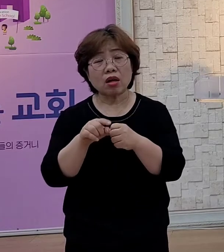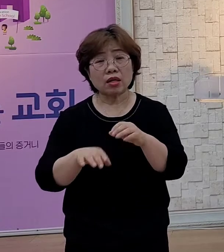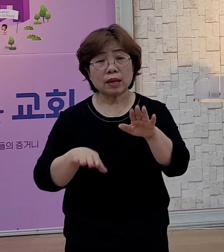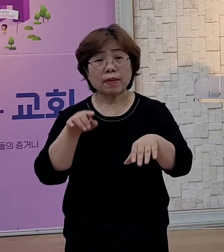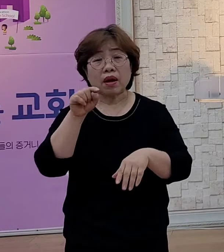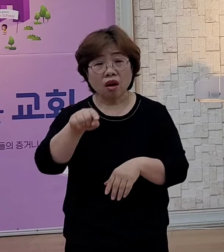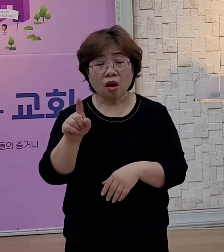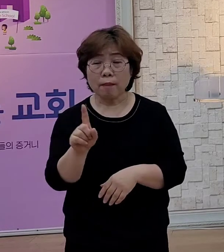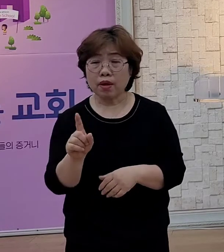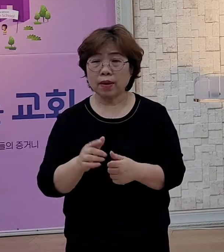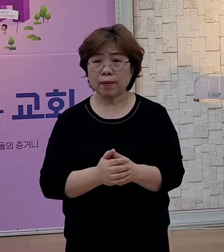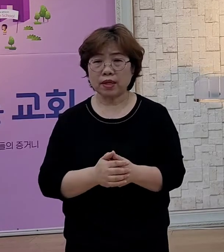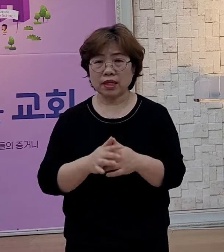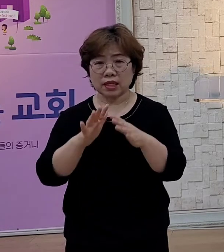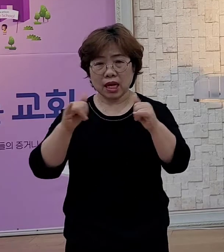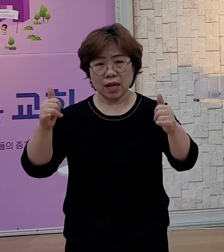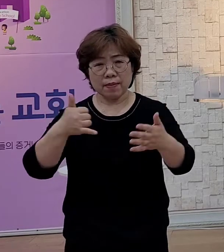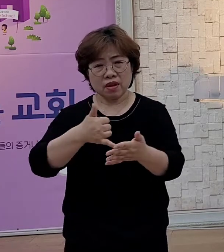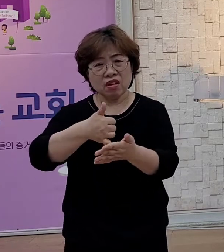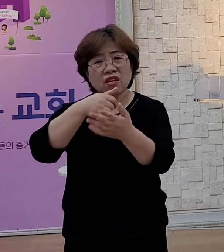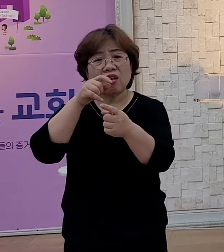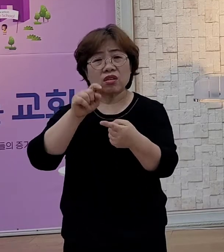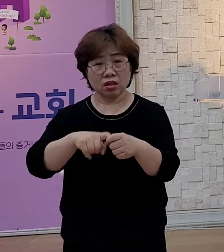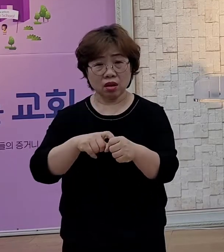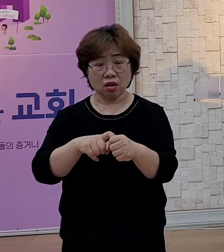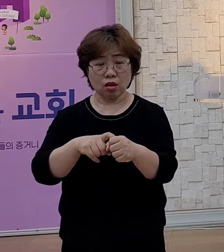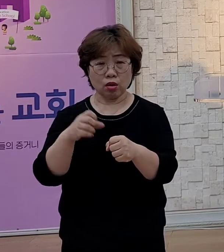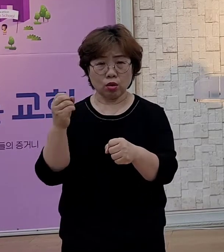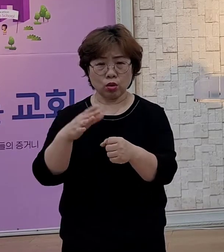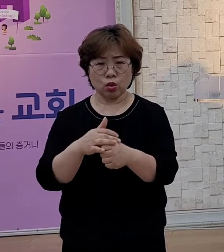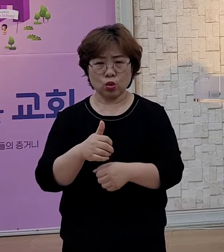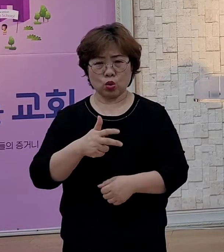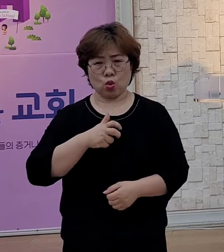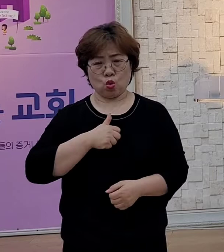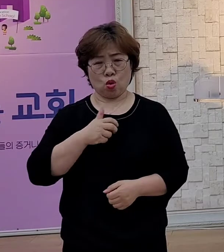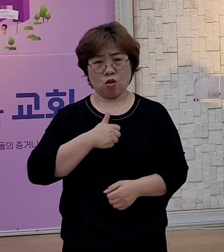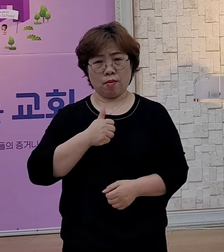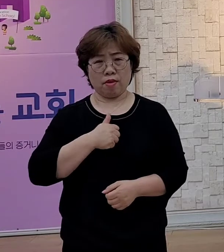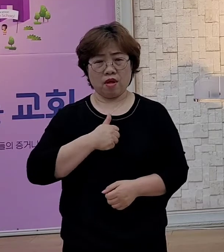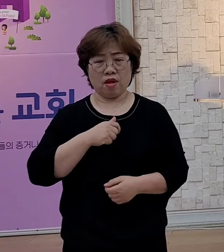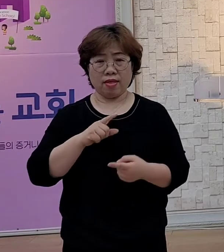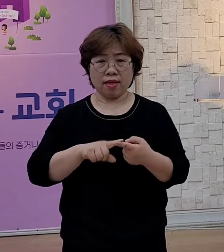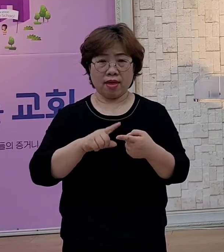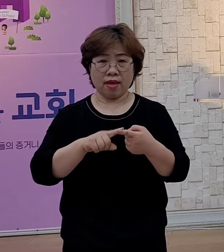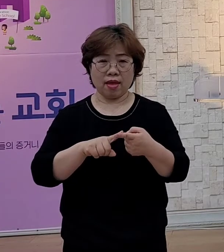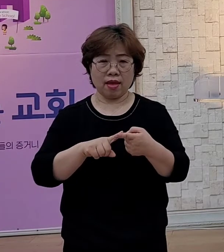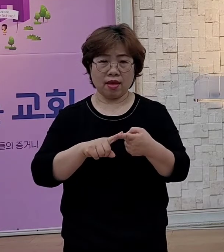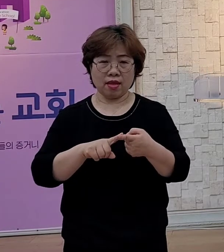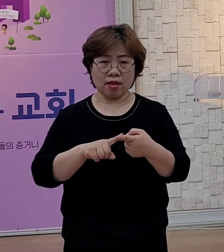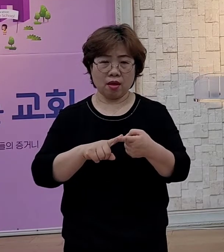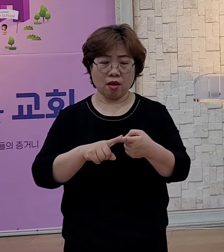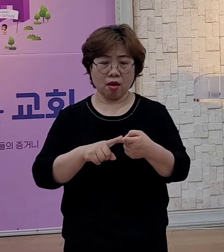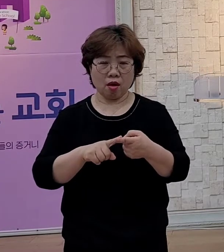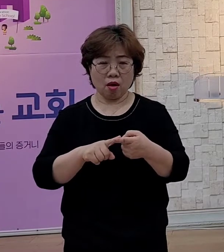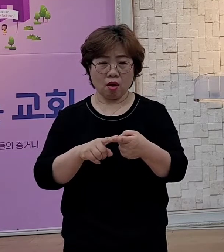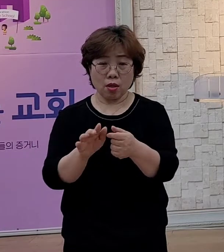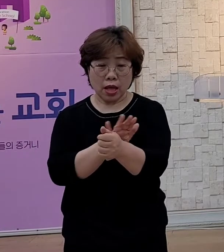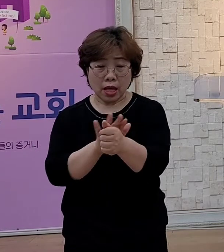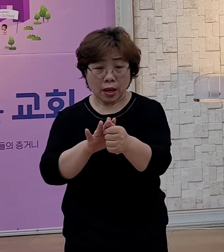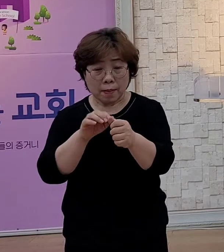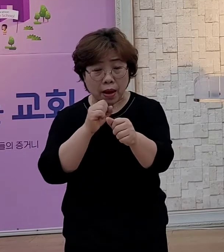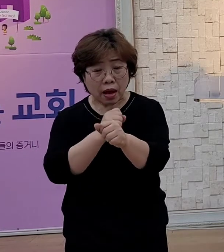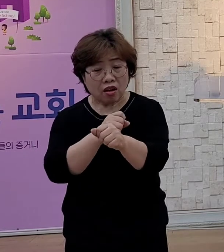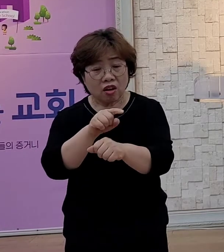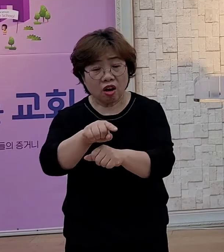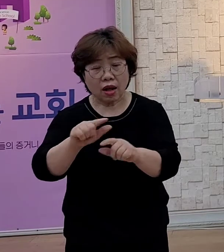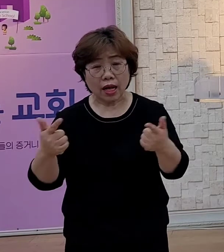사람을 인격적으로 그리고 그 인간의 존엄성에 따라서 대우하는 것이 아니라